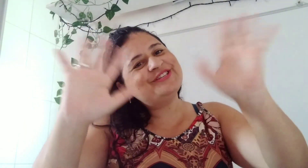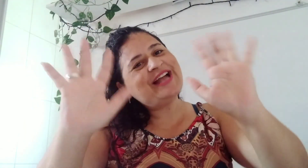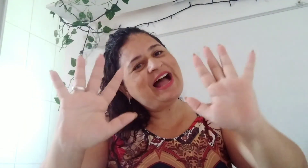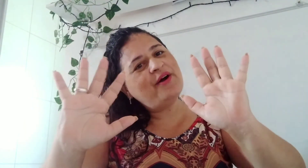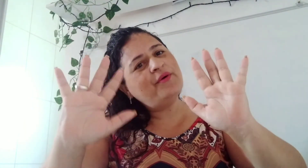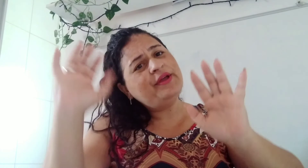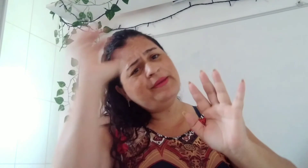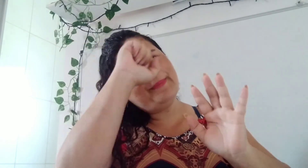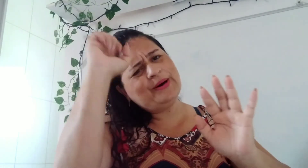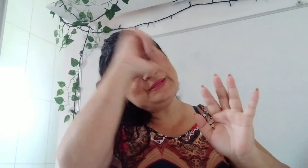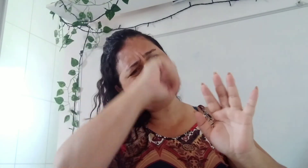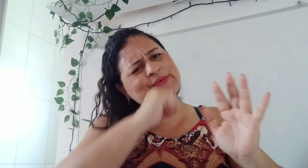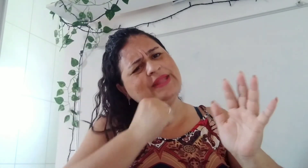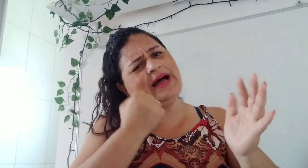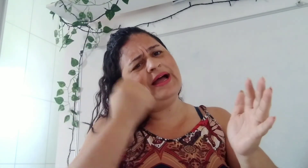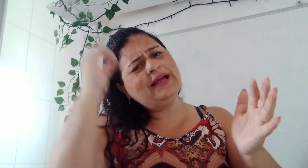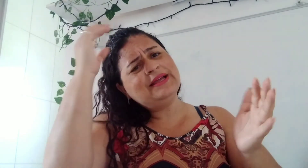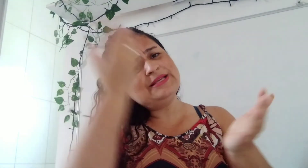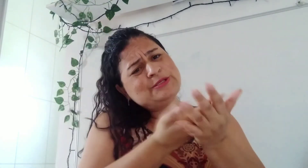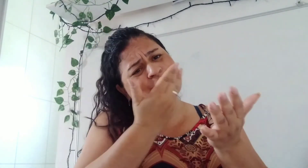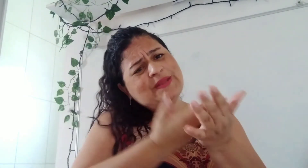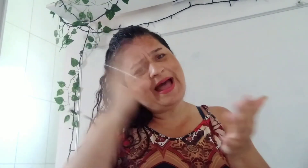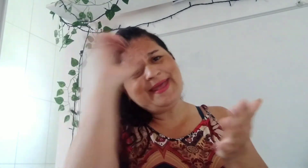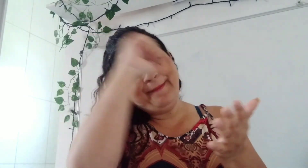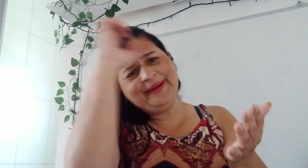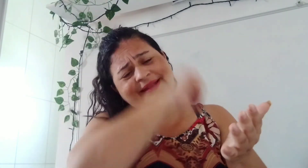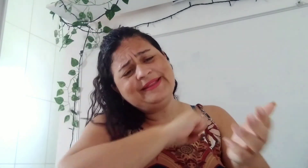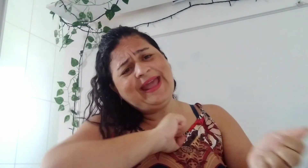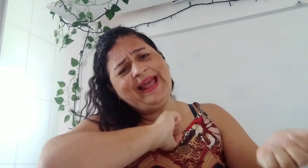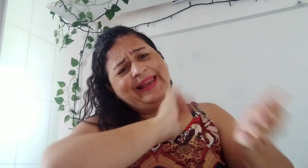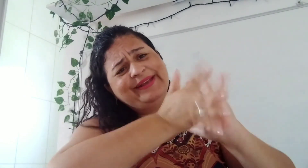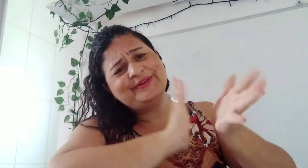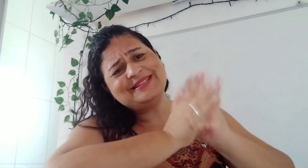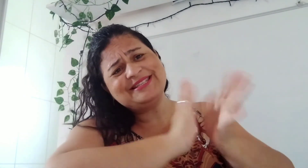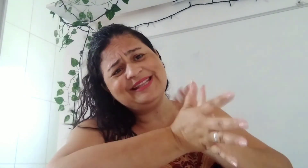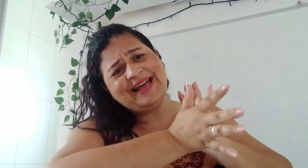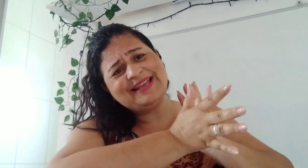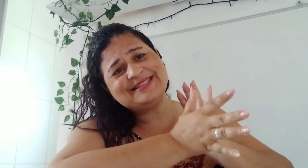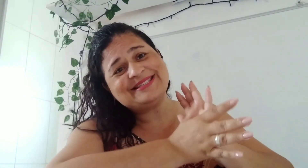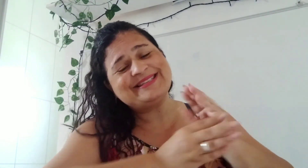tchau e bora estudar e aprender língua de sinais.